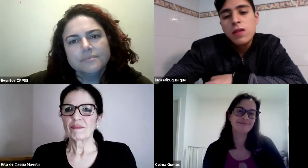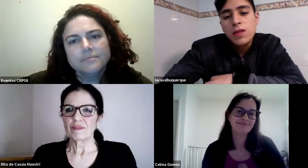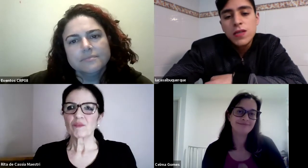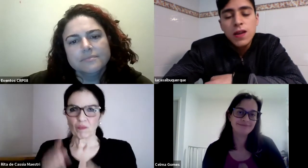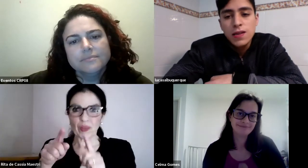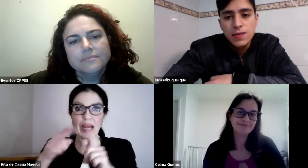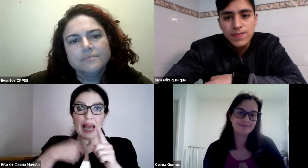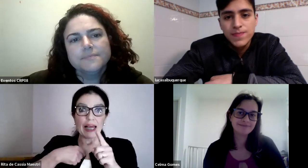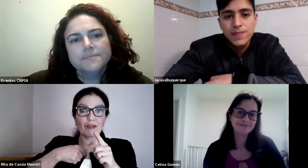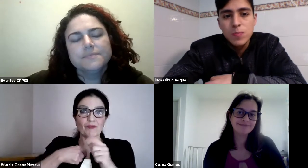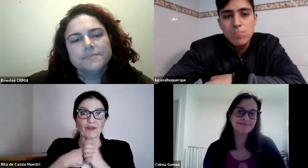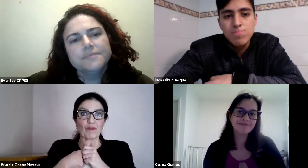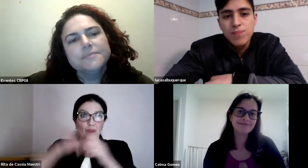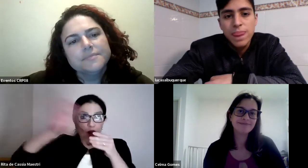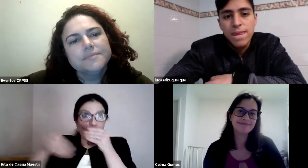compreensão em língua de sinais.